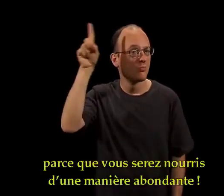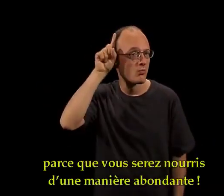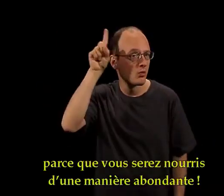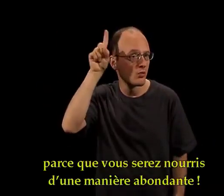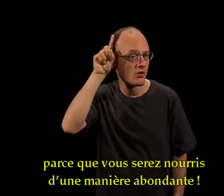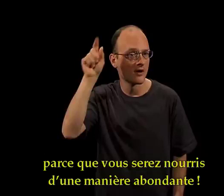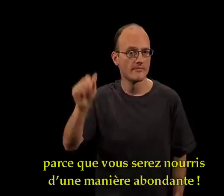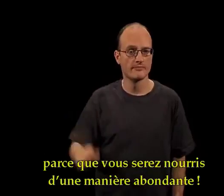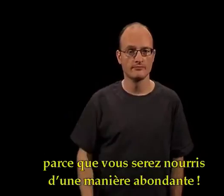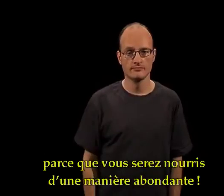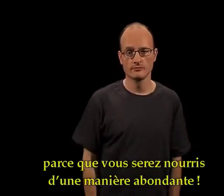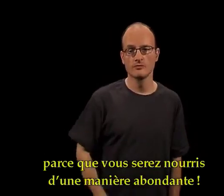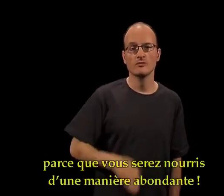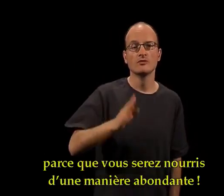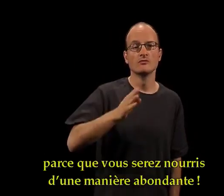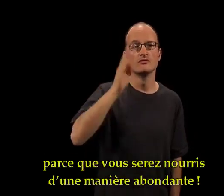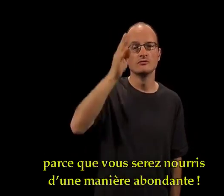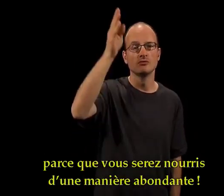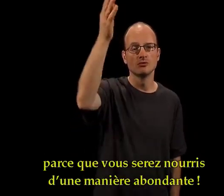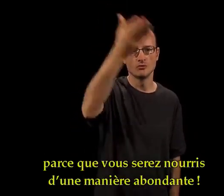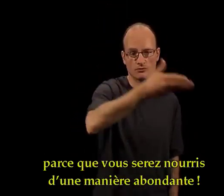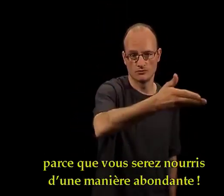parce que vous serez nourris d'une manière abondante.